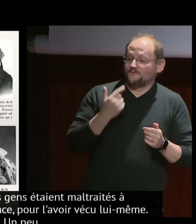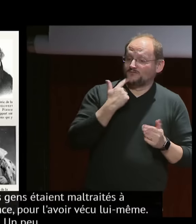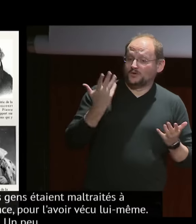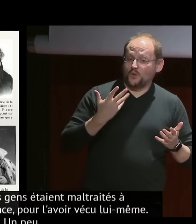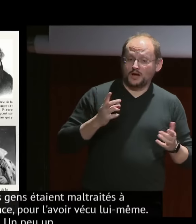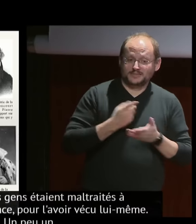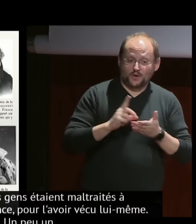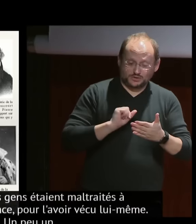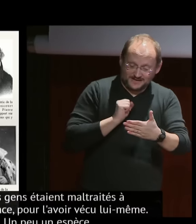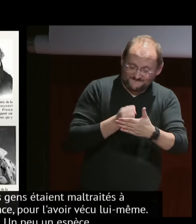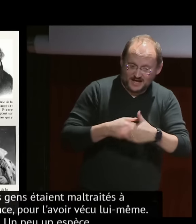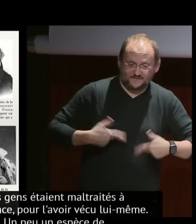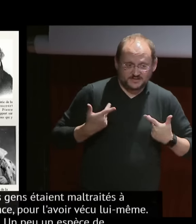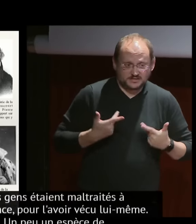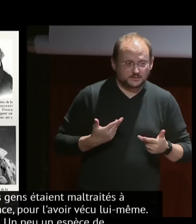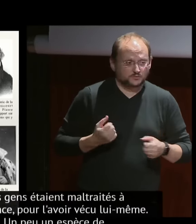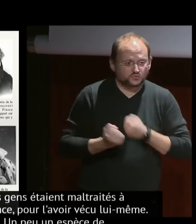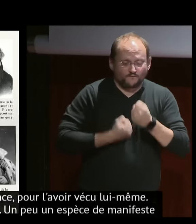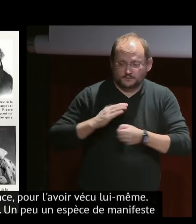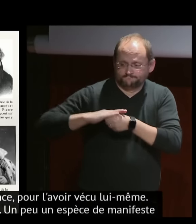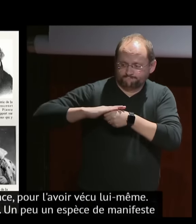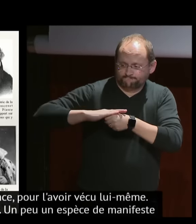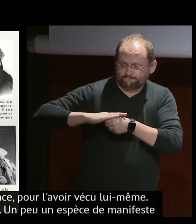a pu écrire à la fin de sa vie.